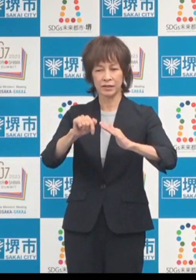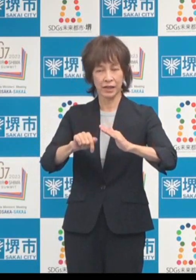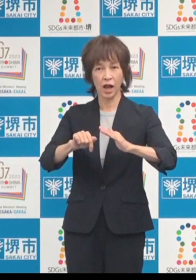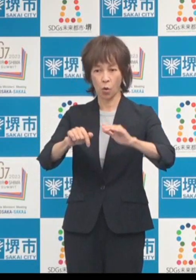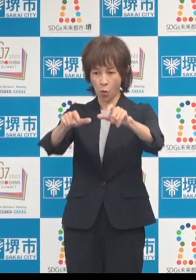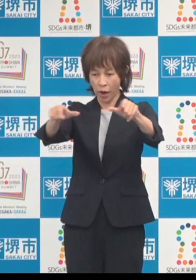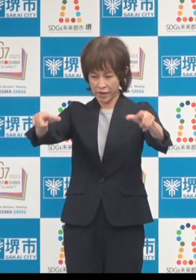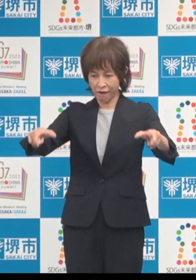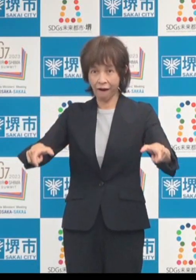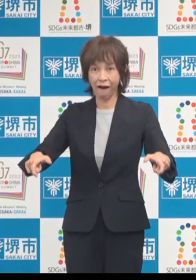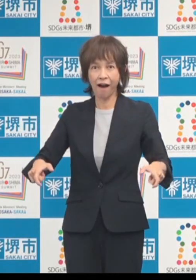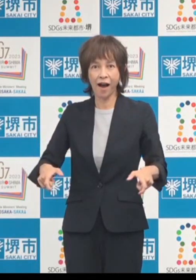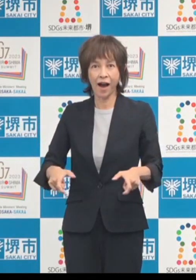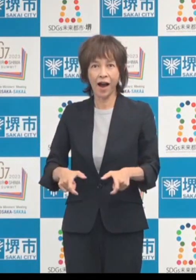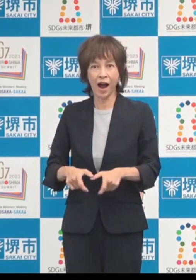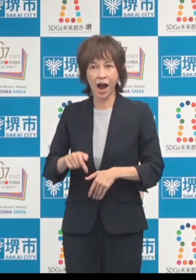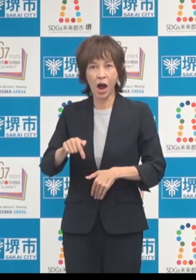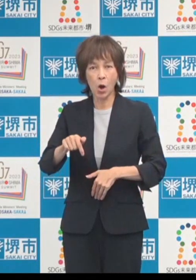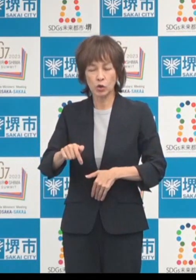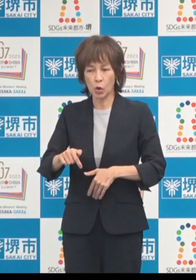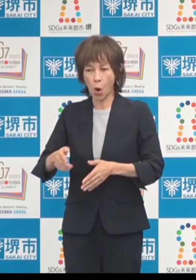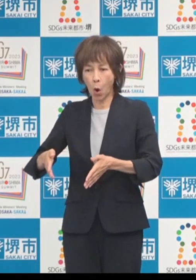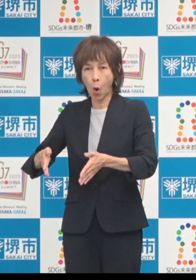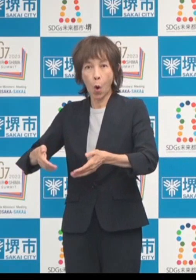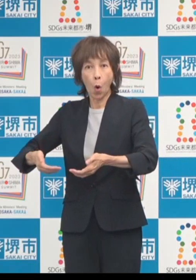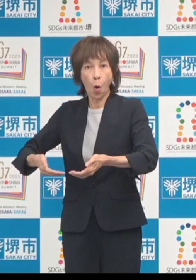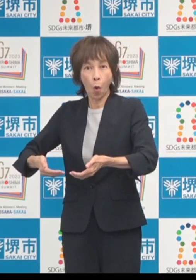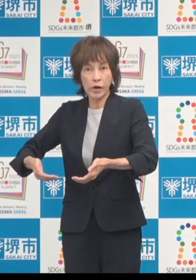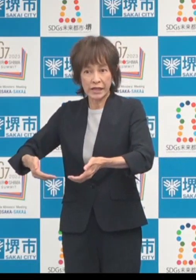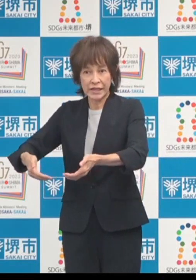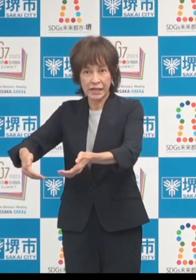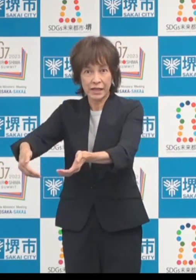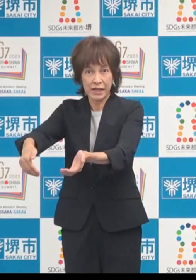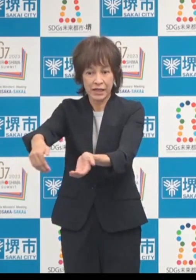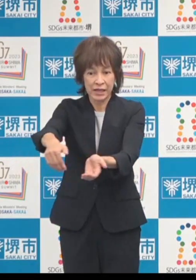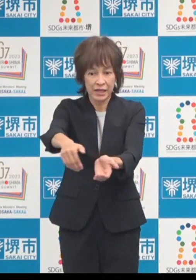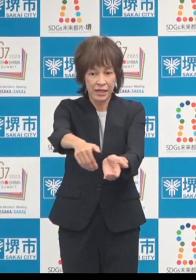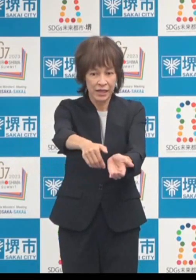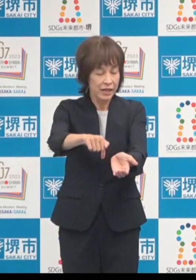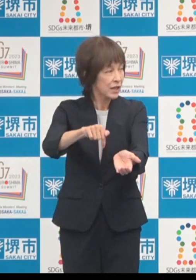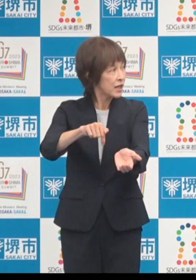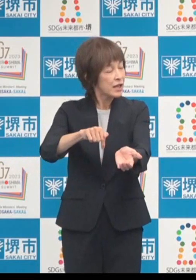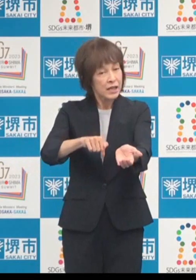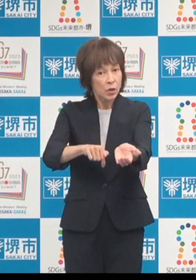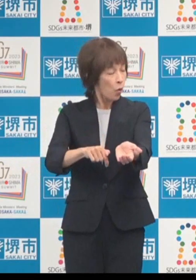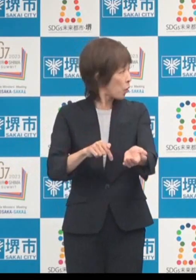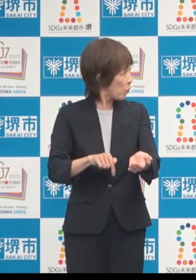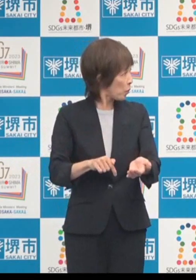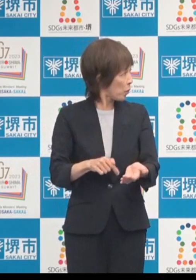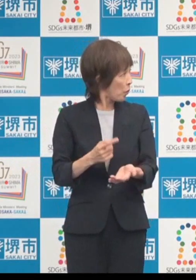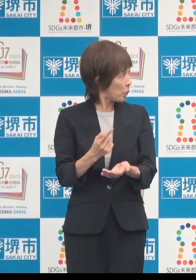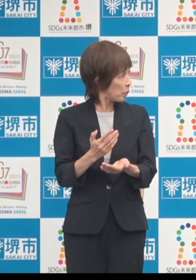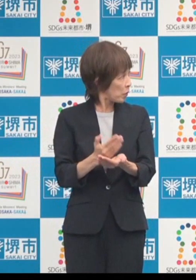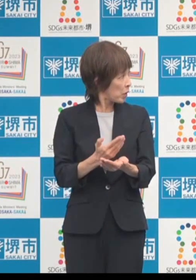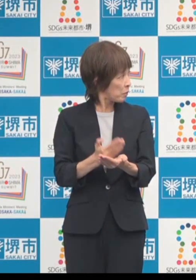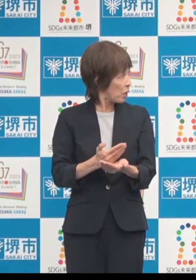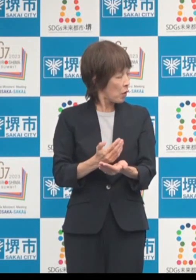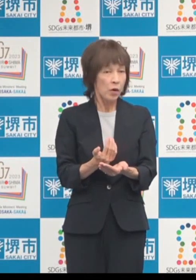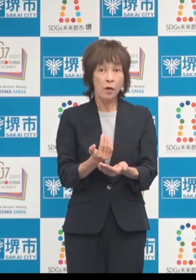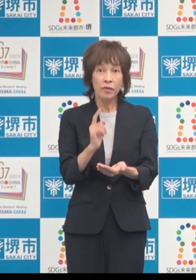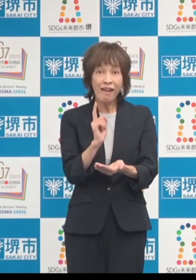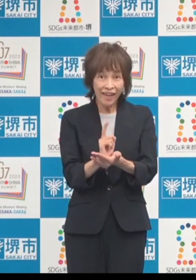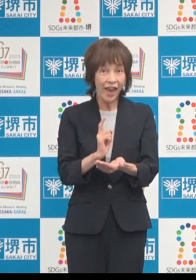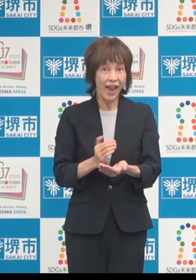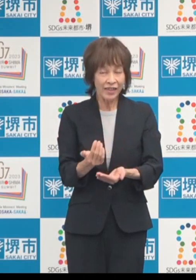エリア、今はその堀のうちの2名しか残っていない状況ではありますが、地図